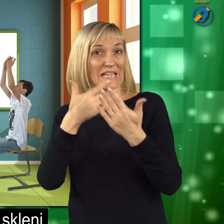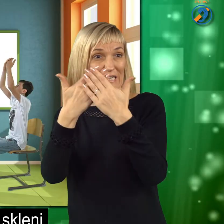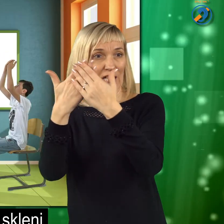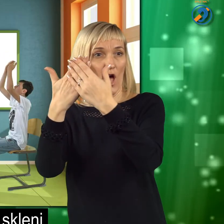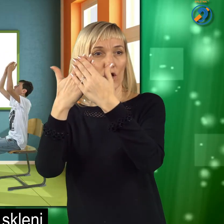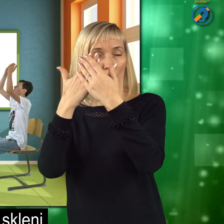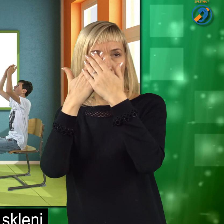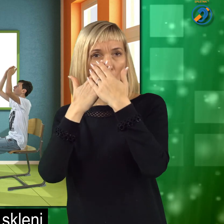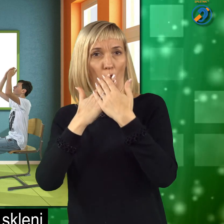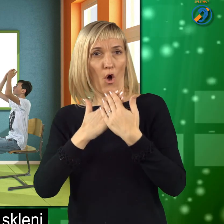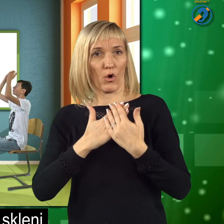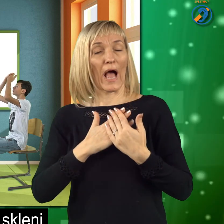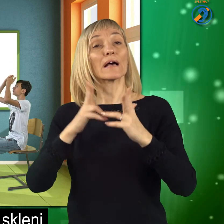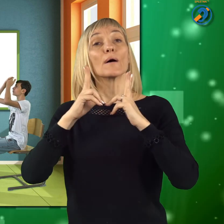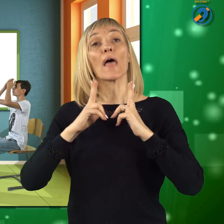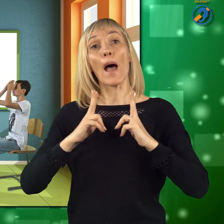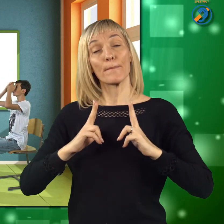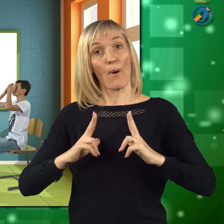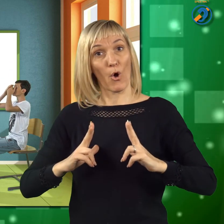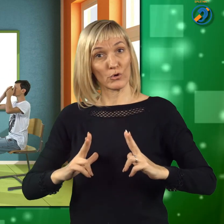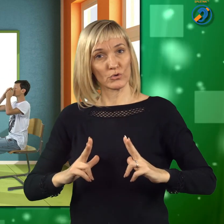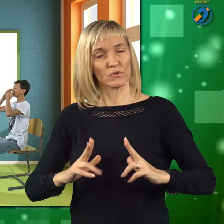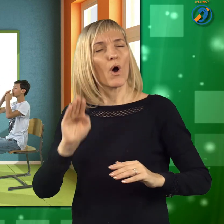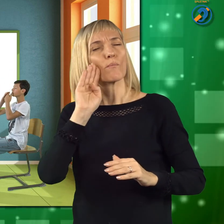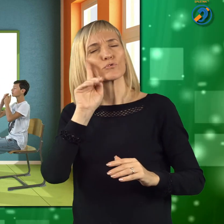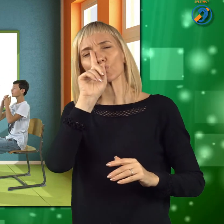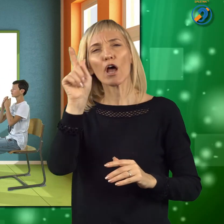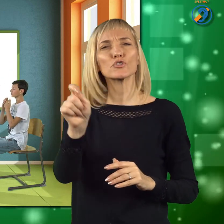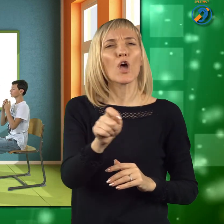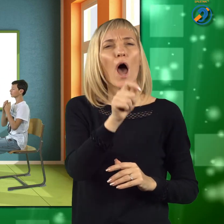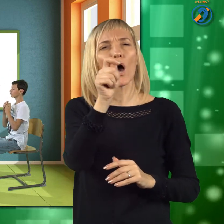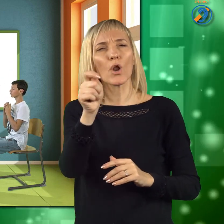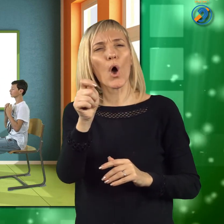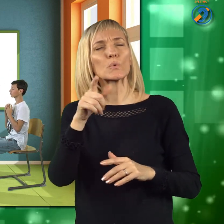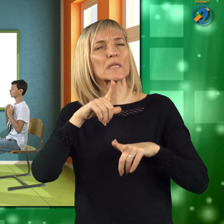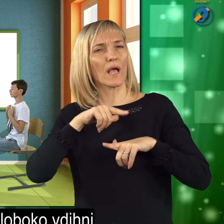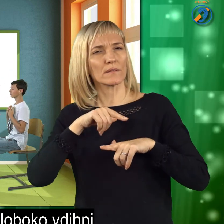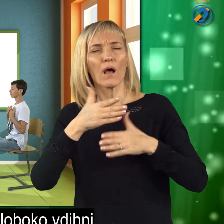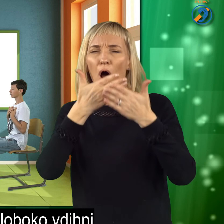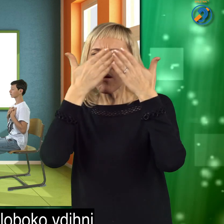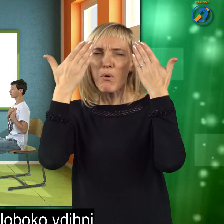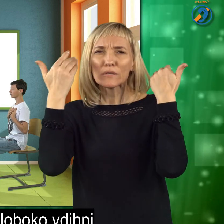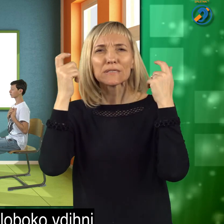skleni, naj varno v njem počijejo. Prisluhni čarovniji, dih, pozabi na skrbi.